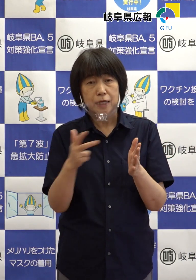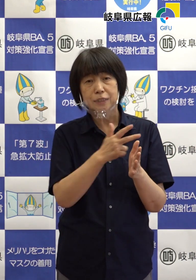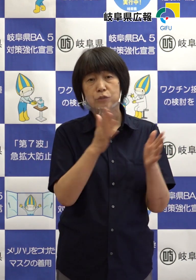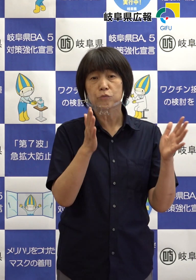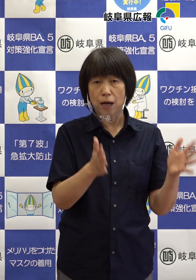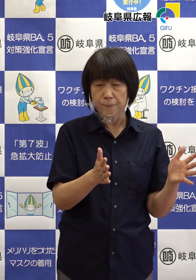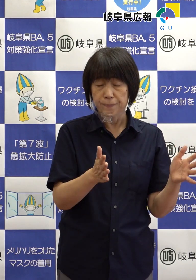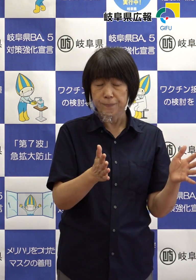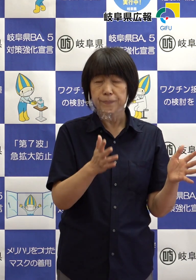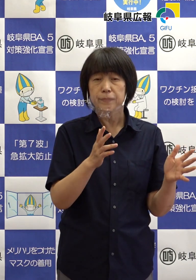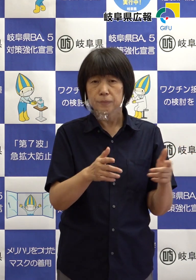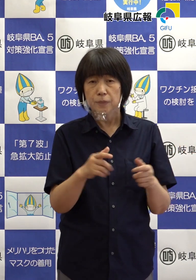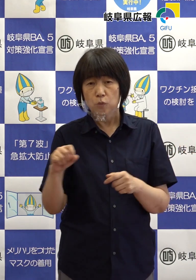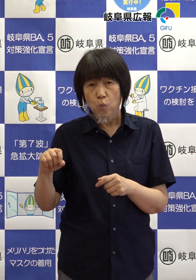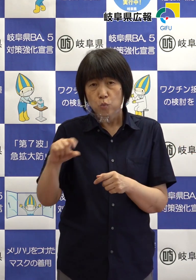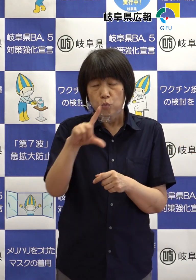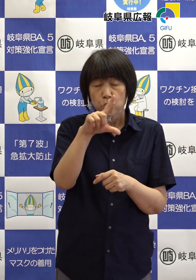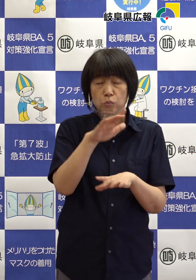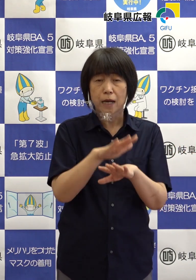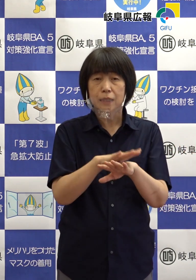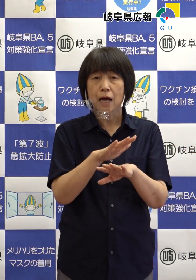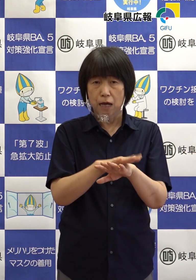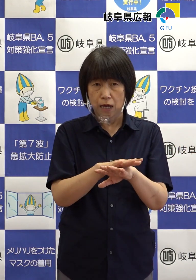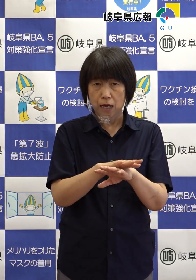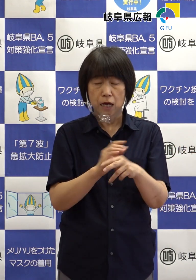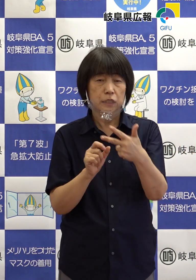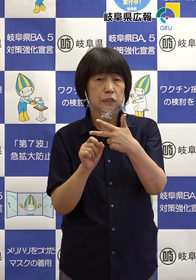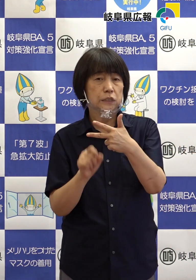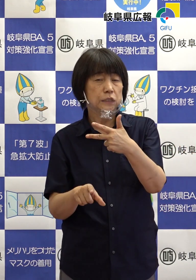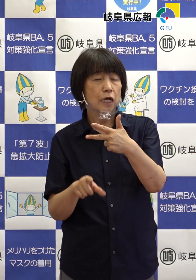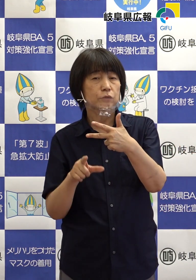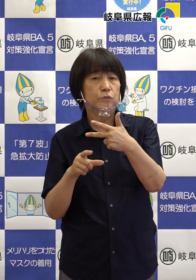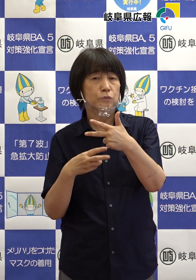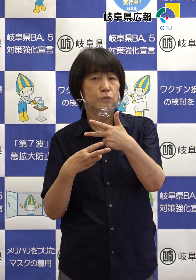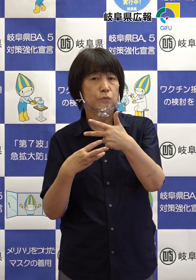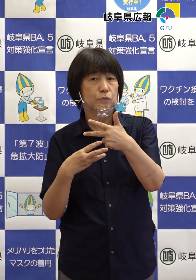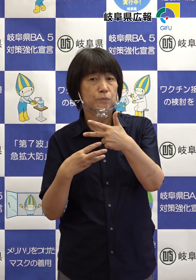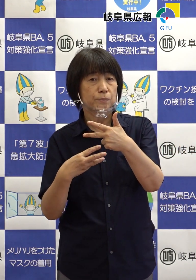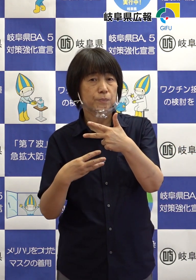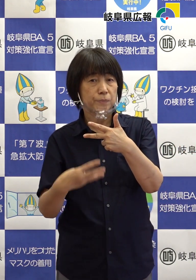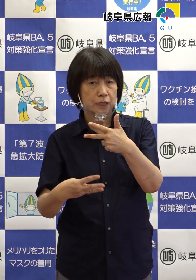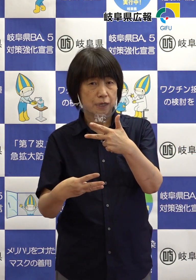もその増加率を見てみますと7月3日のシュエット